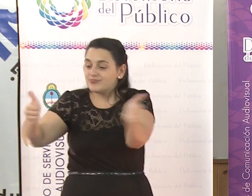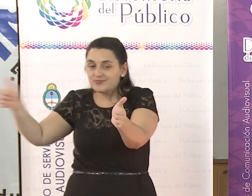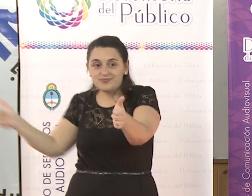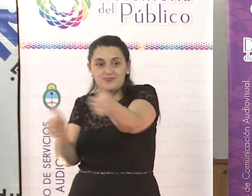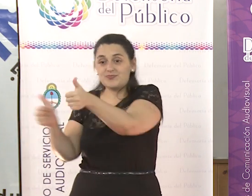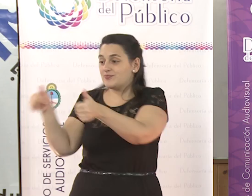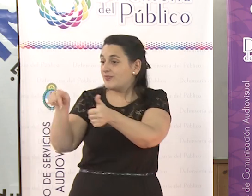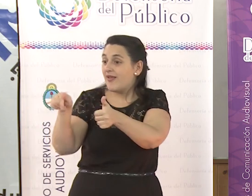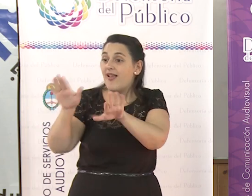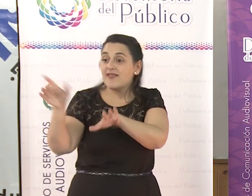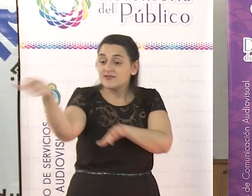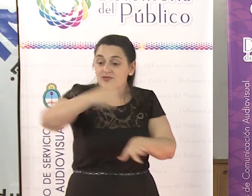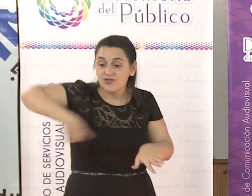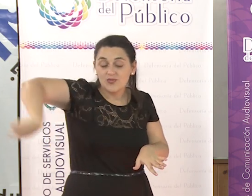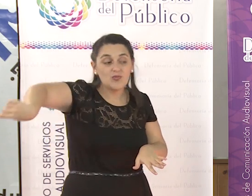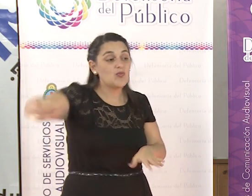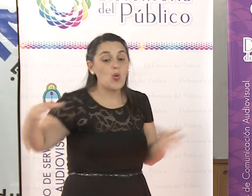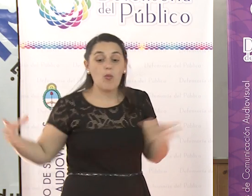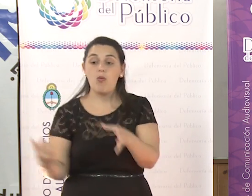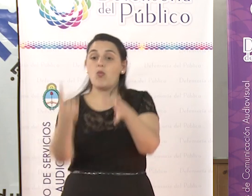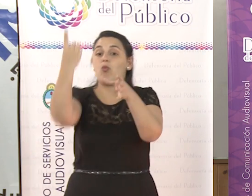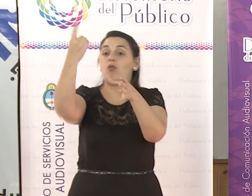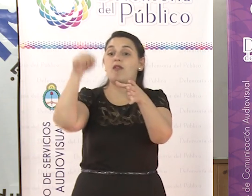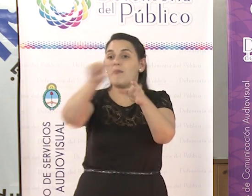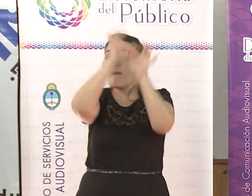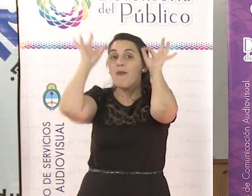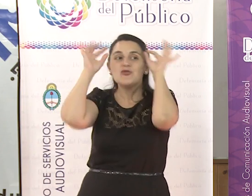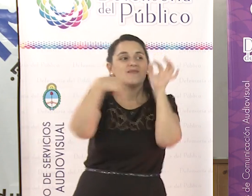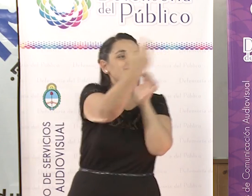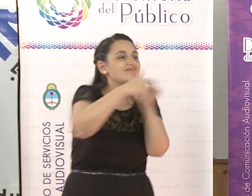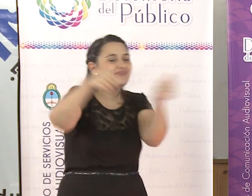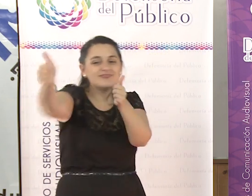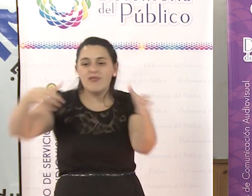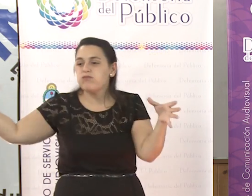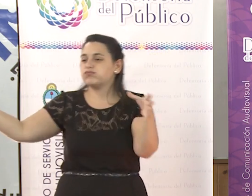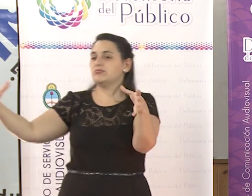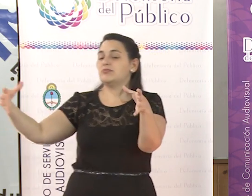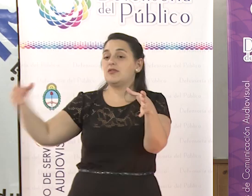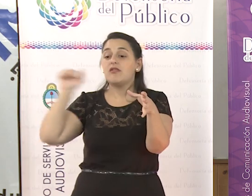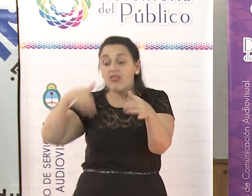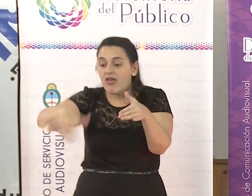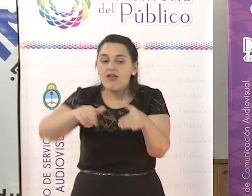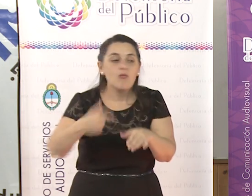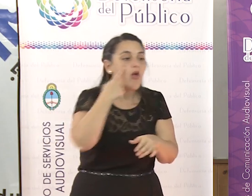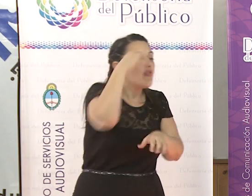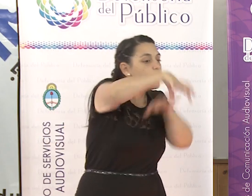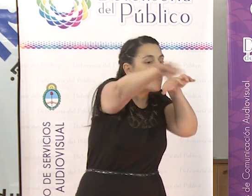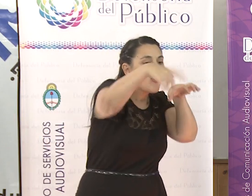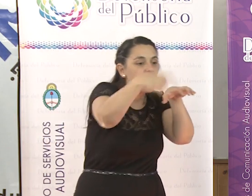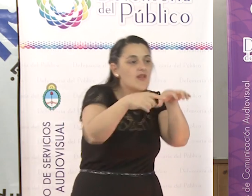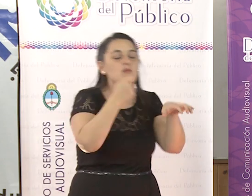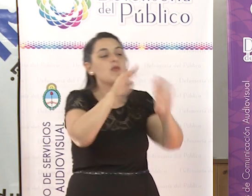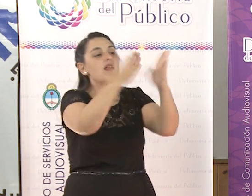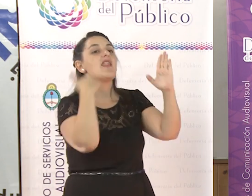lugar atraer nuestra organización madre que es la parte más buche y después buscando otro medio institucional que hay en el barrio por ejemplo las